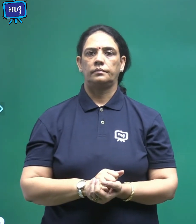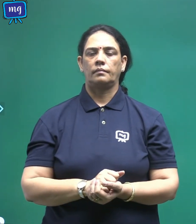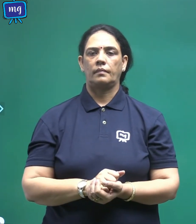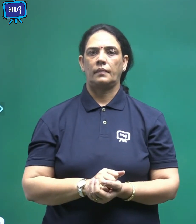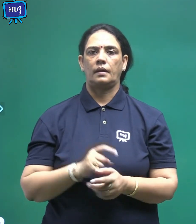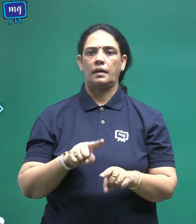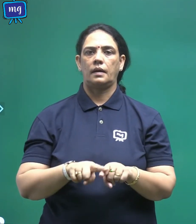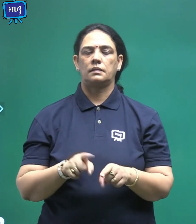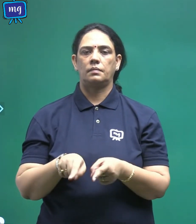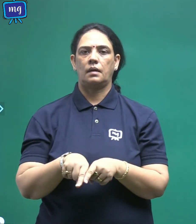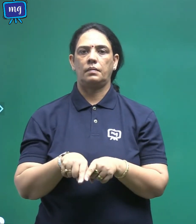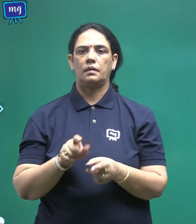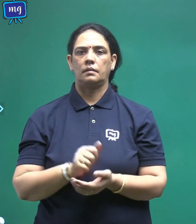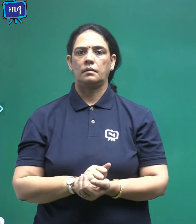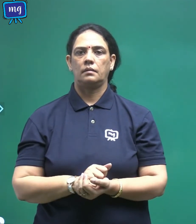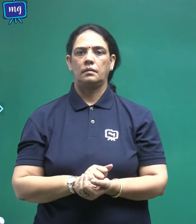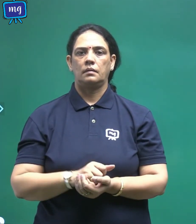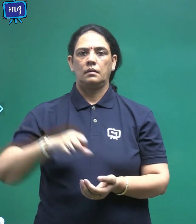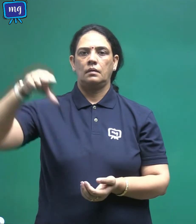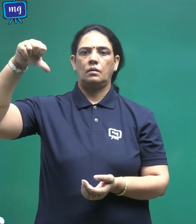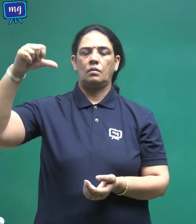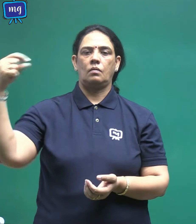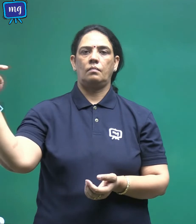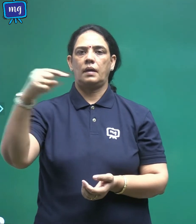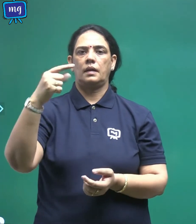x बराबर 9 - 6,